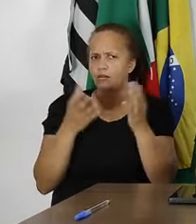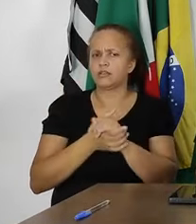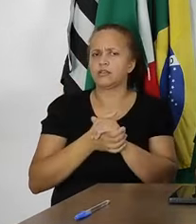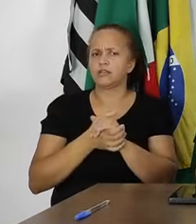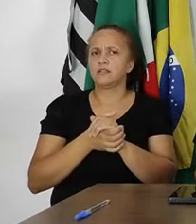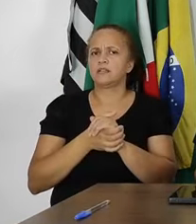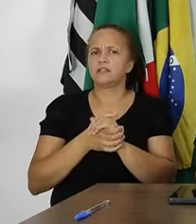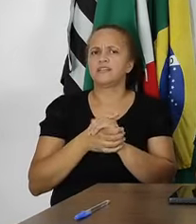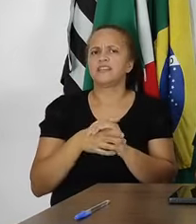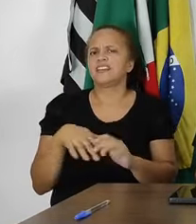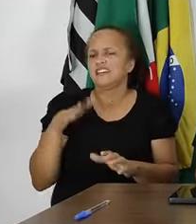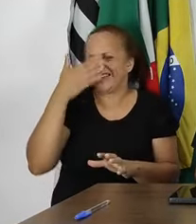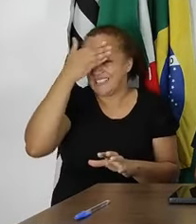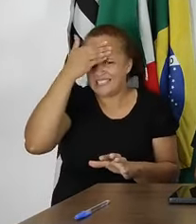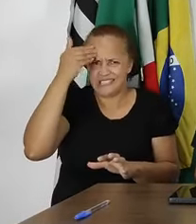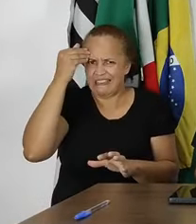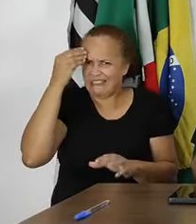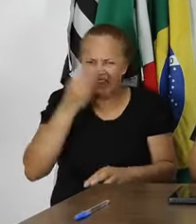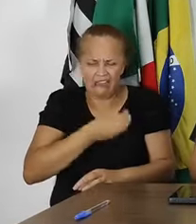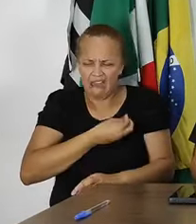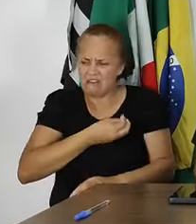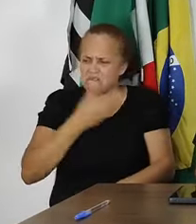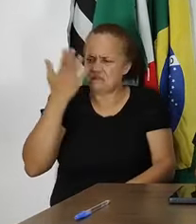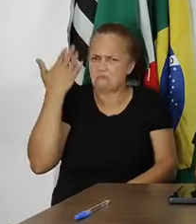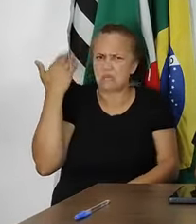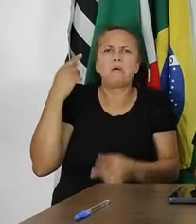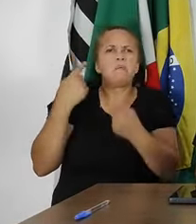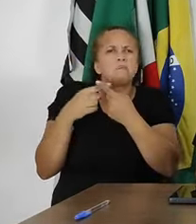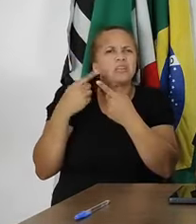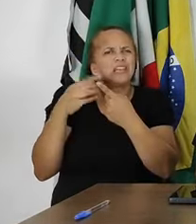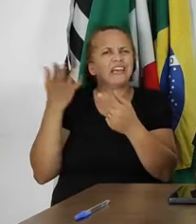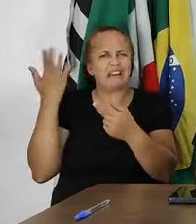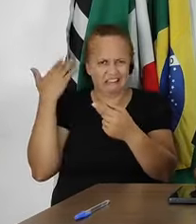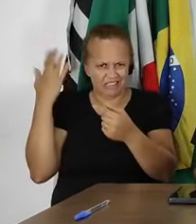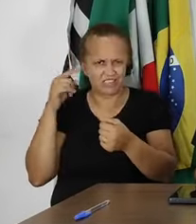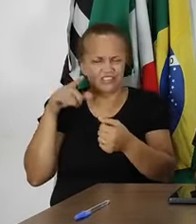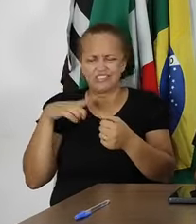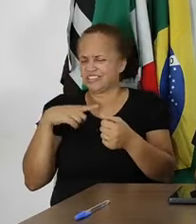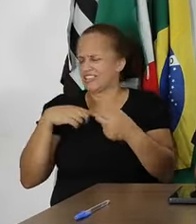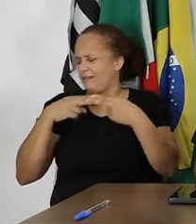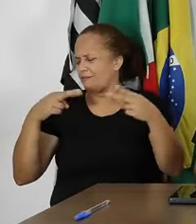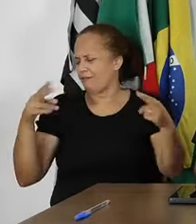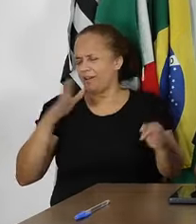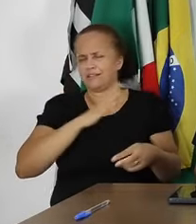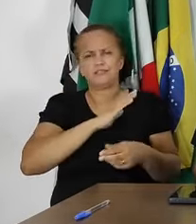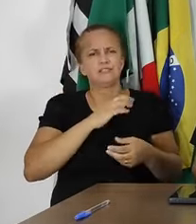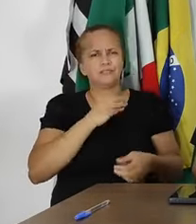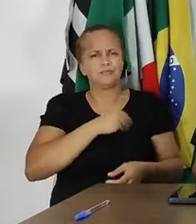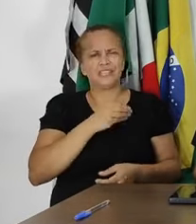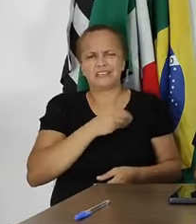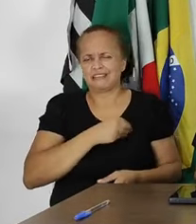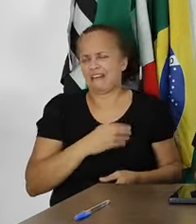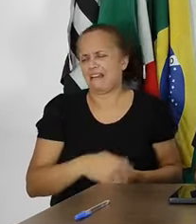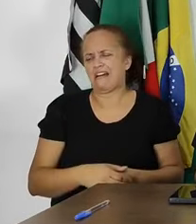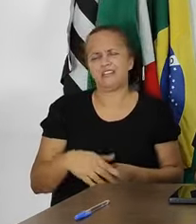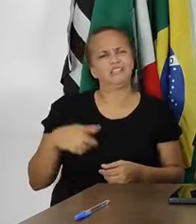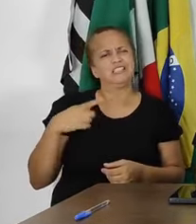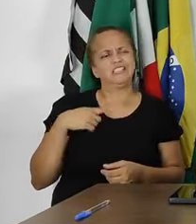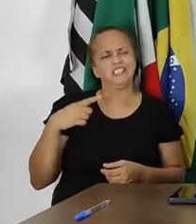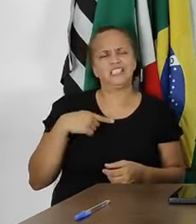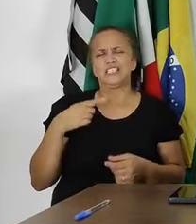despojeis do velho homem que se corrompe segundo as concupiscências, segundo os